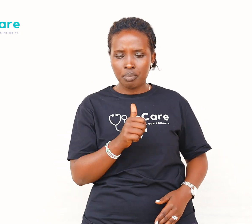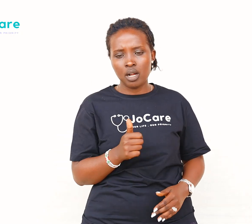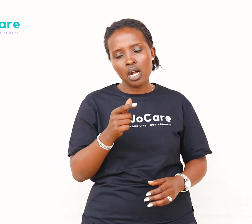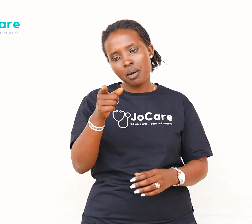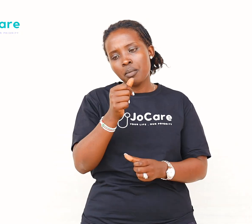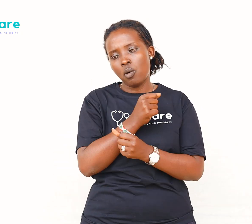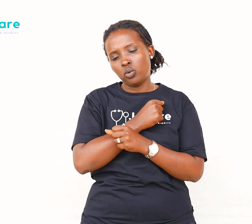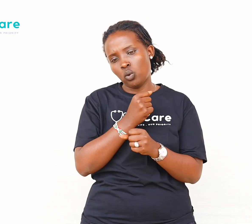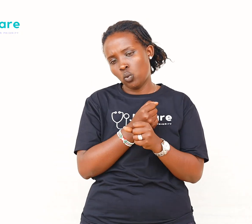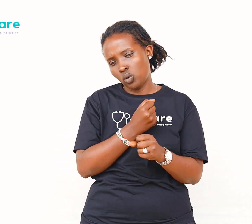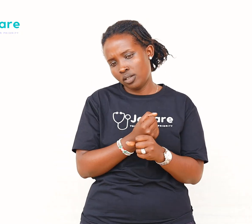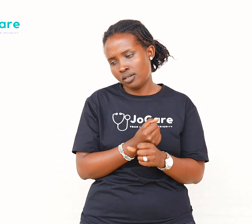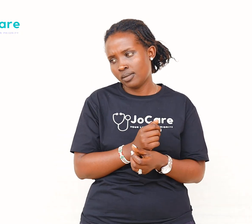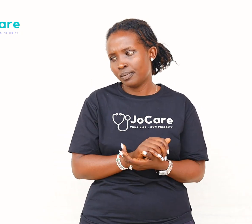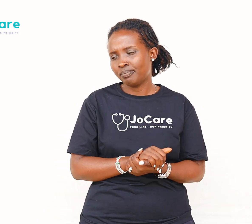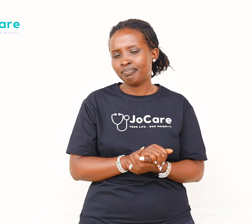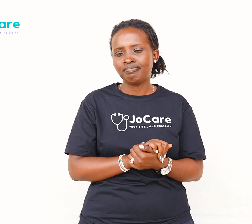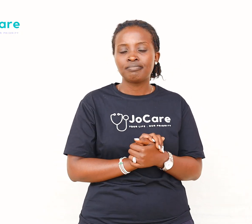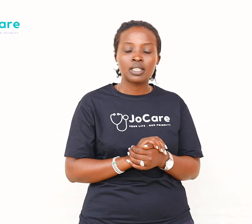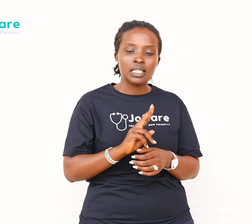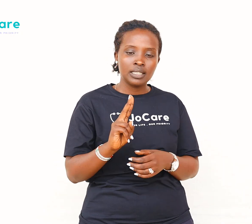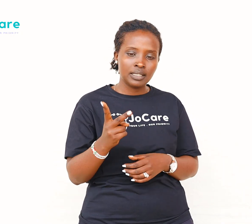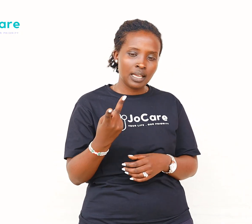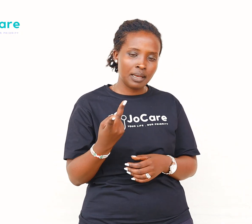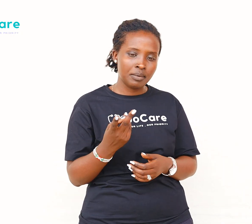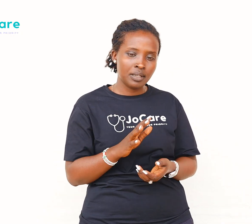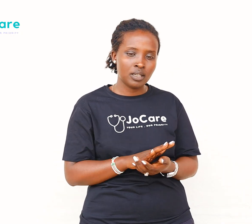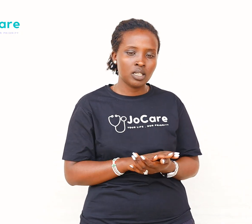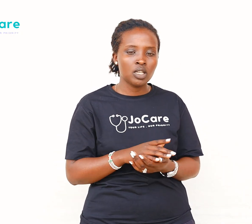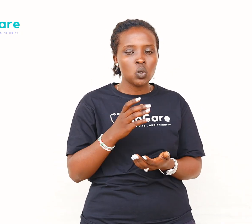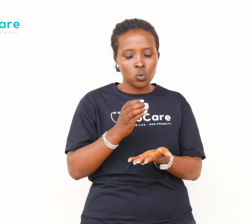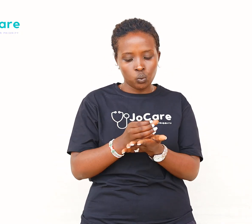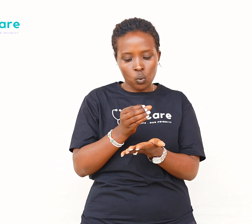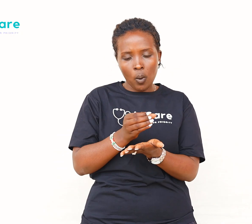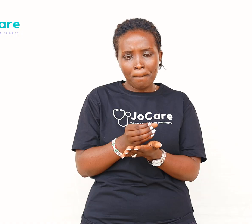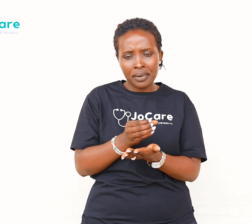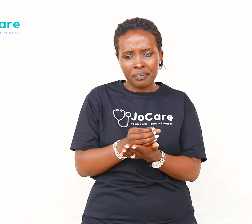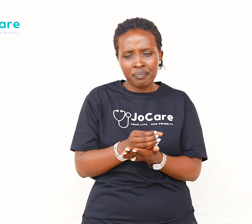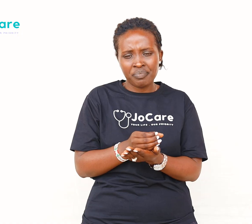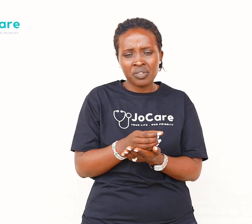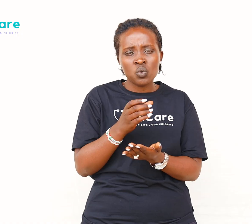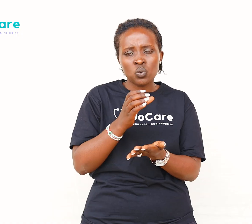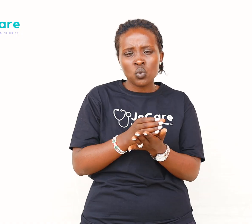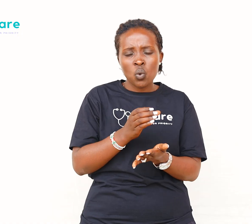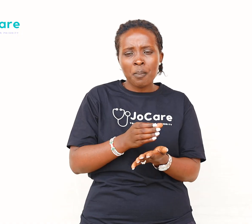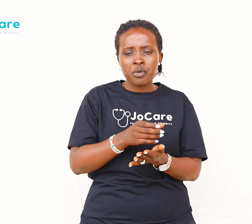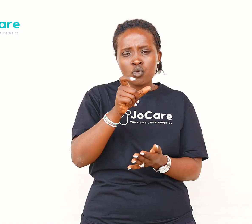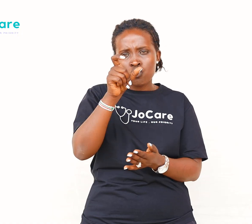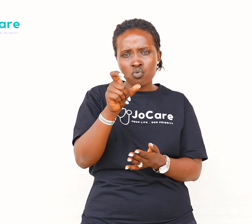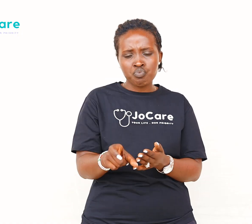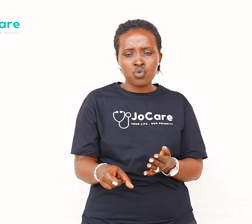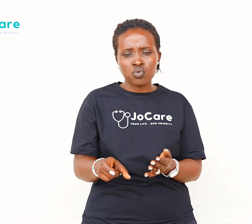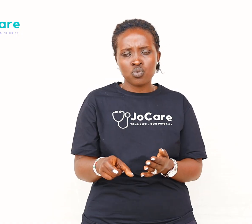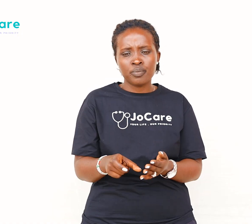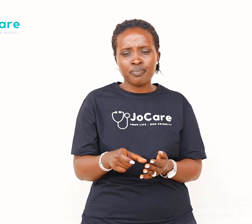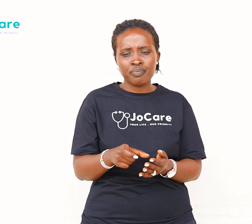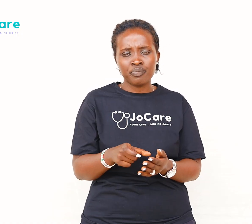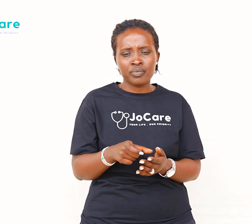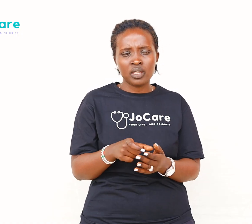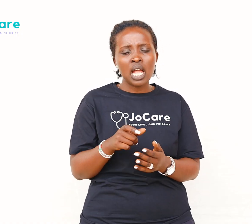gukoresha. Yego. Ikindi rero ku dukombe, udukombe ko umuntu agashyira mu